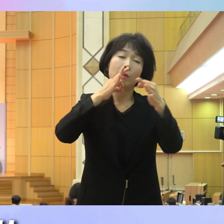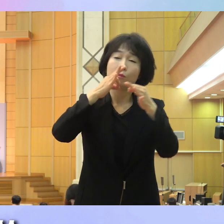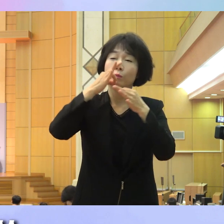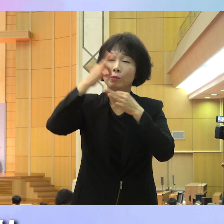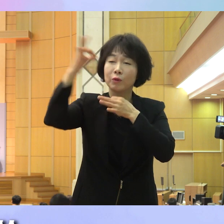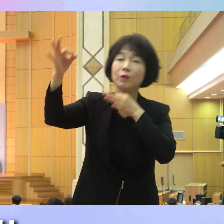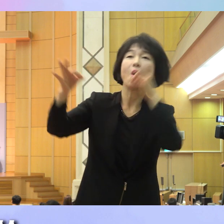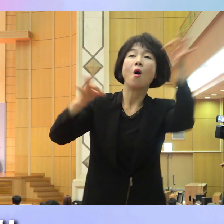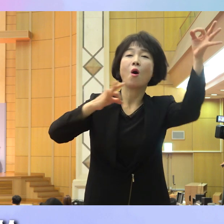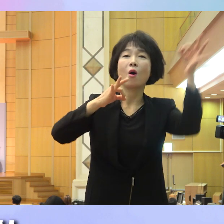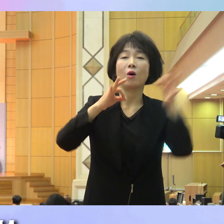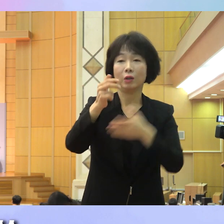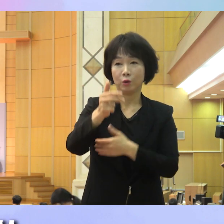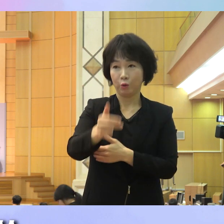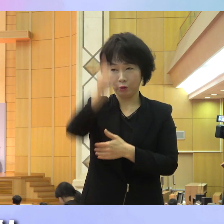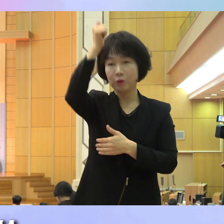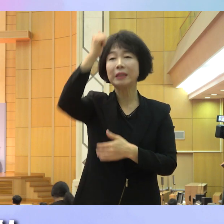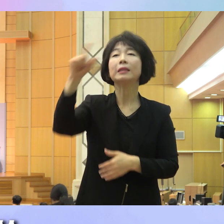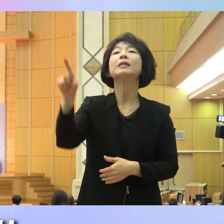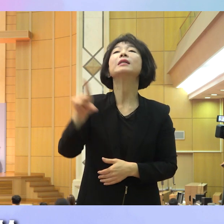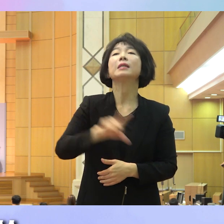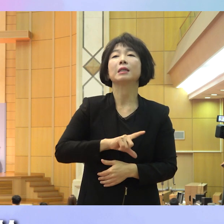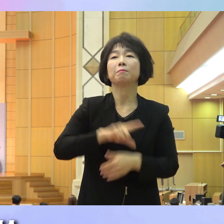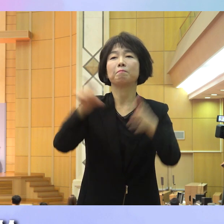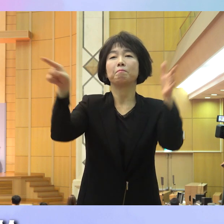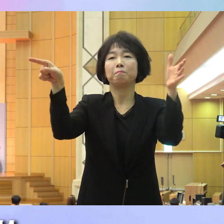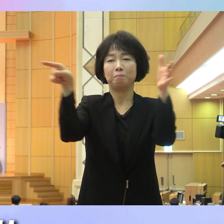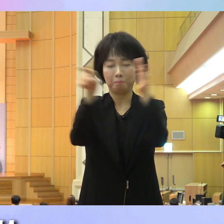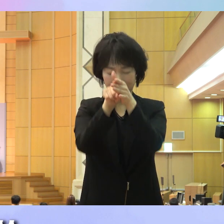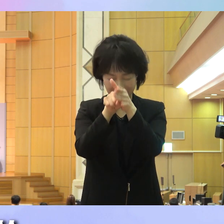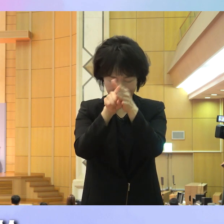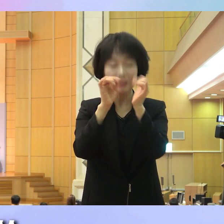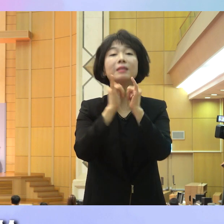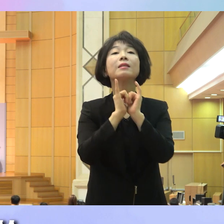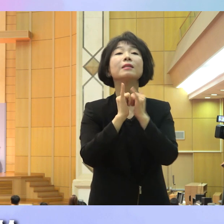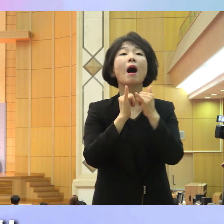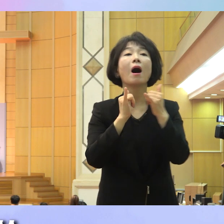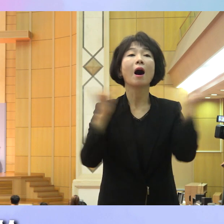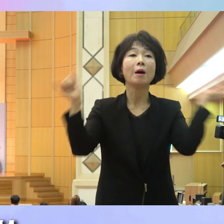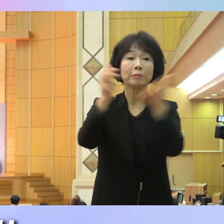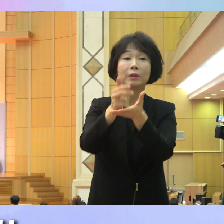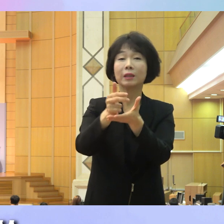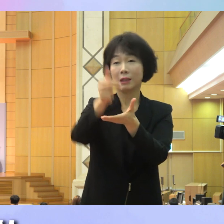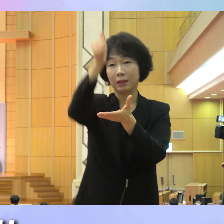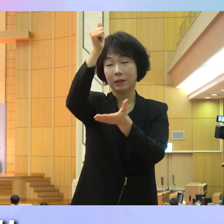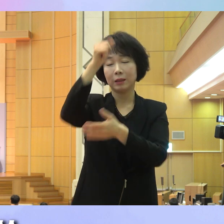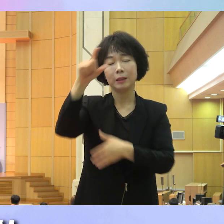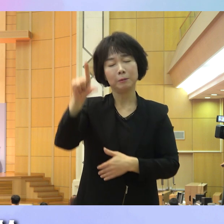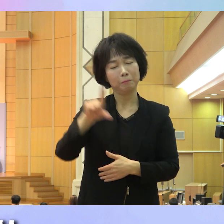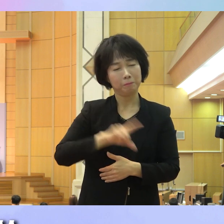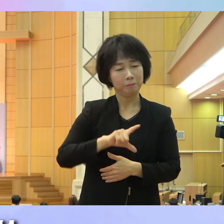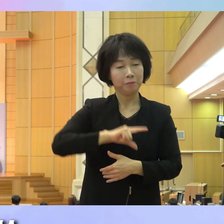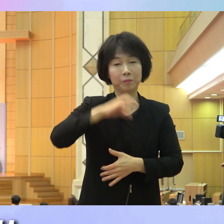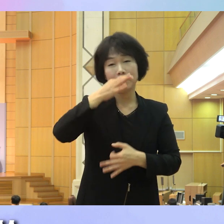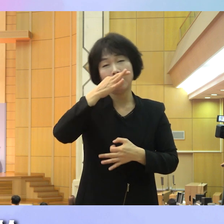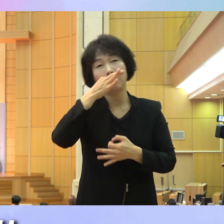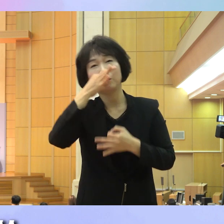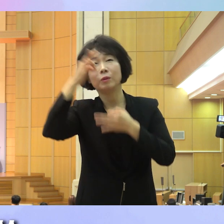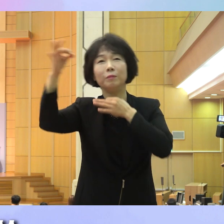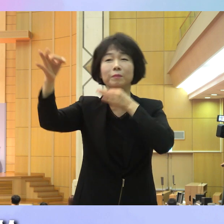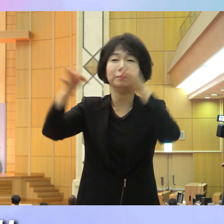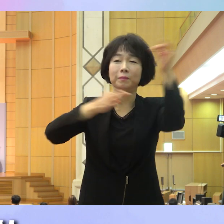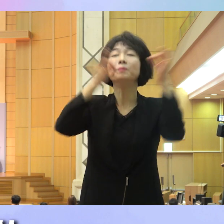부르시오. 그 이름을 믿는 자, 그 이름을